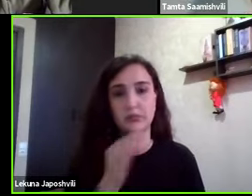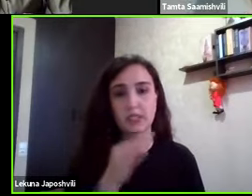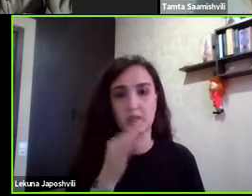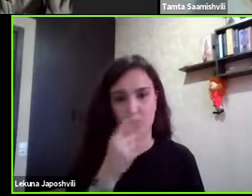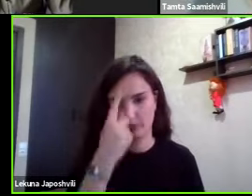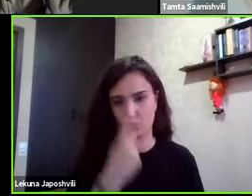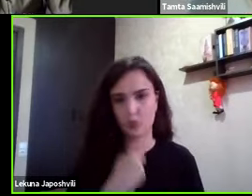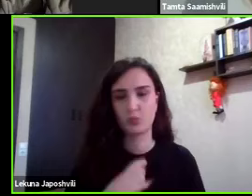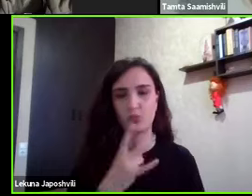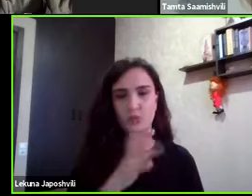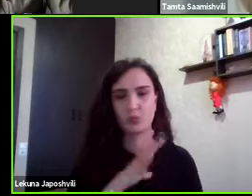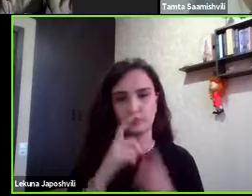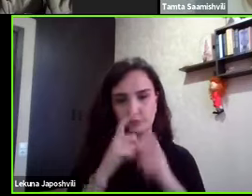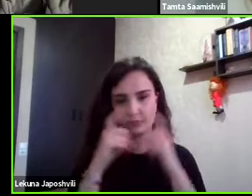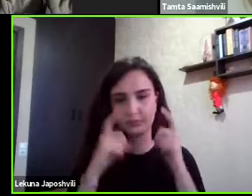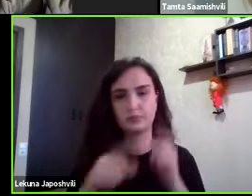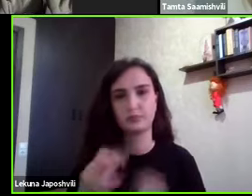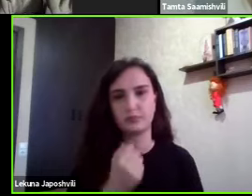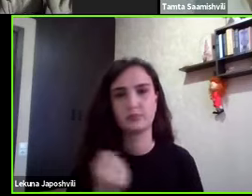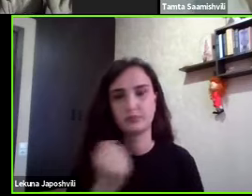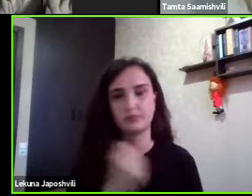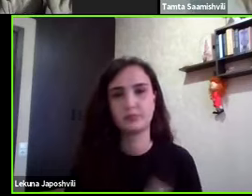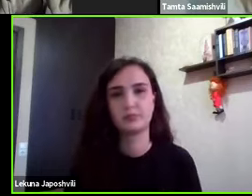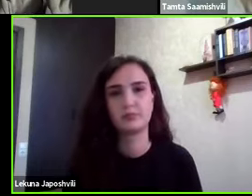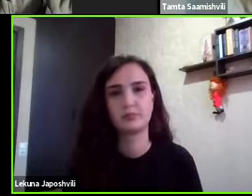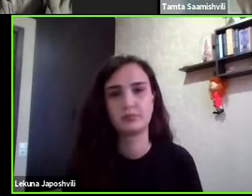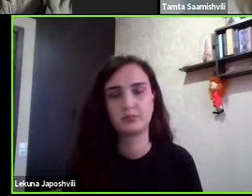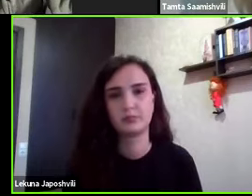მოგვიწოდებენ, უნდა ვატაროთ ნიღბები.